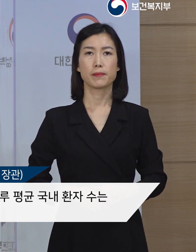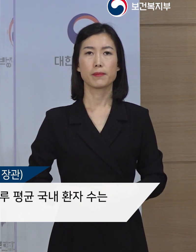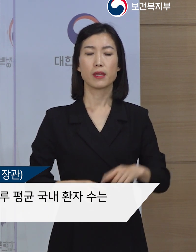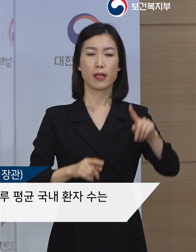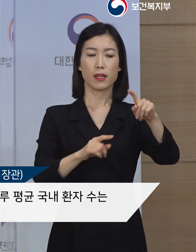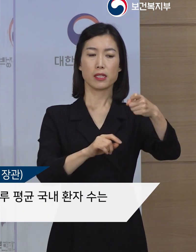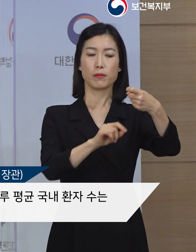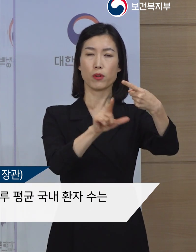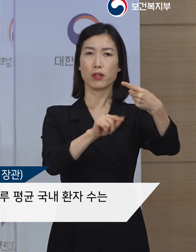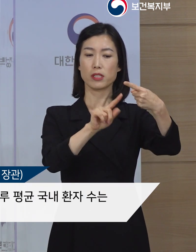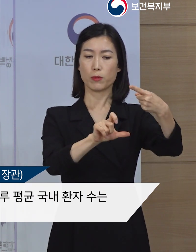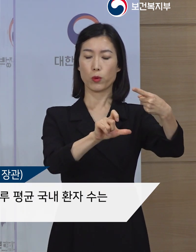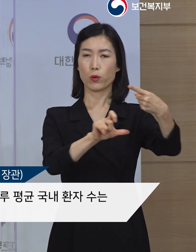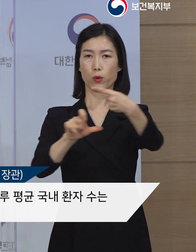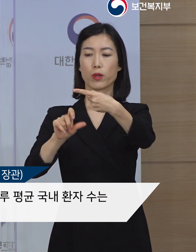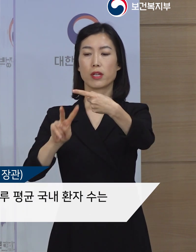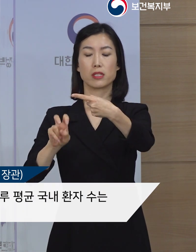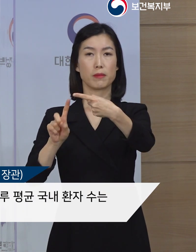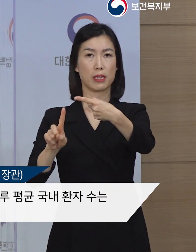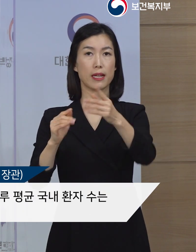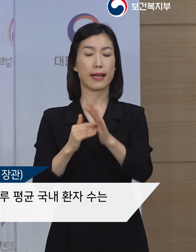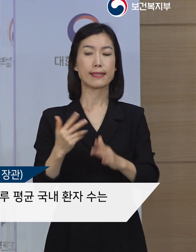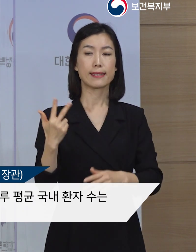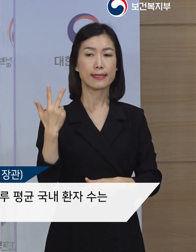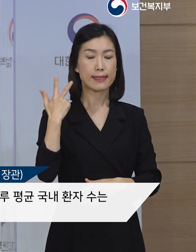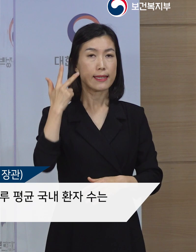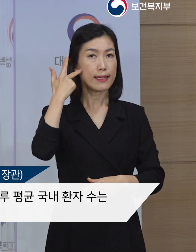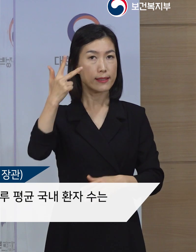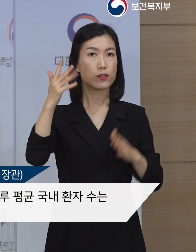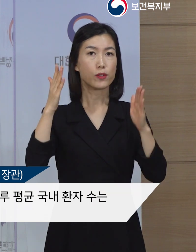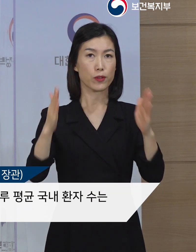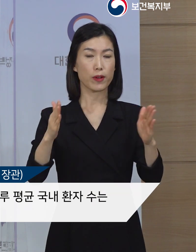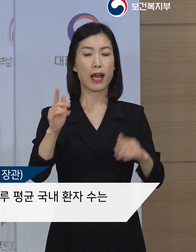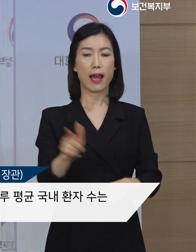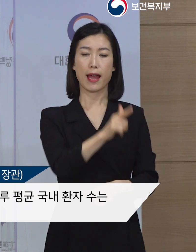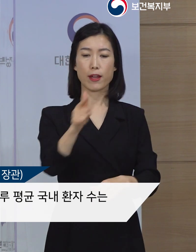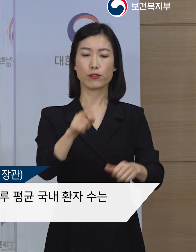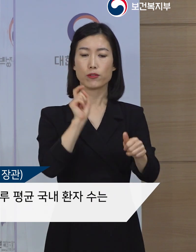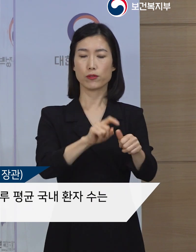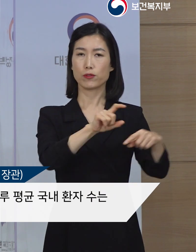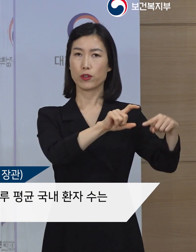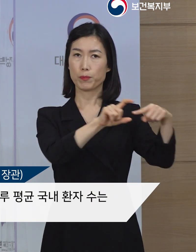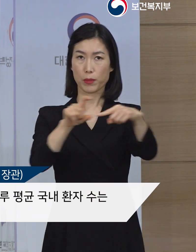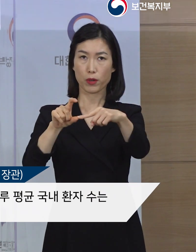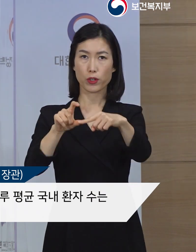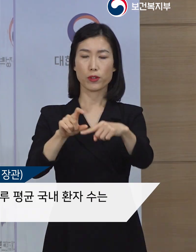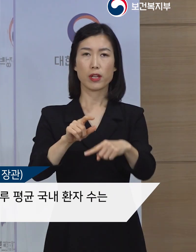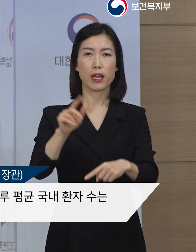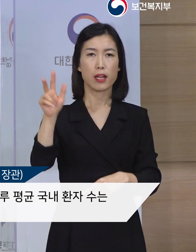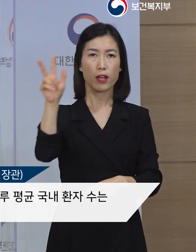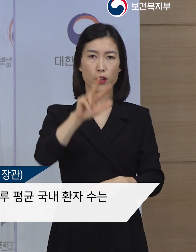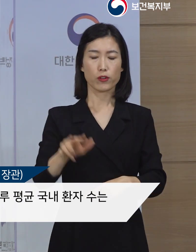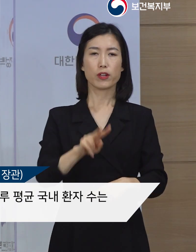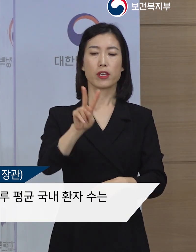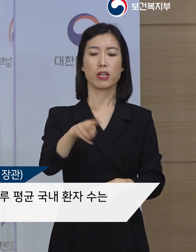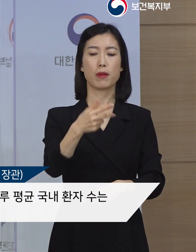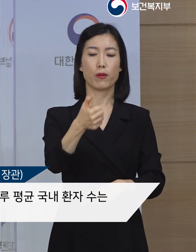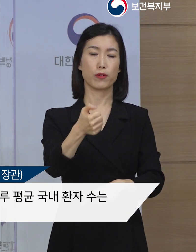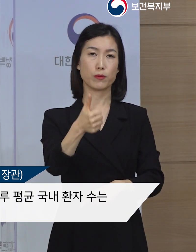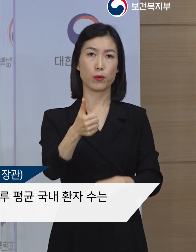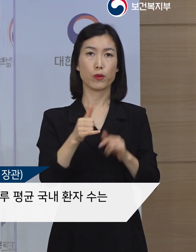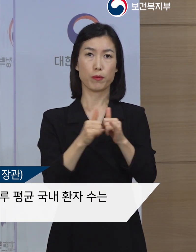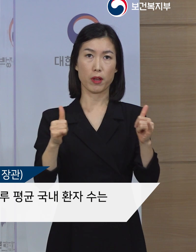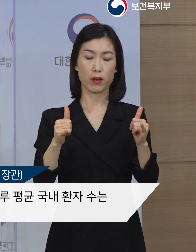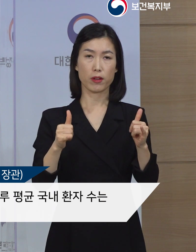11월 15일부터 21일까지 지난 한 주간의 하루 평균 국내 환자 수는